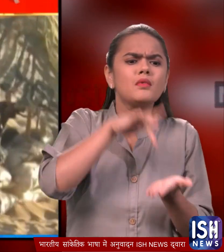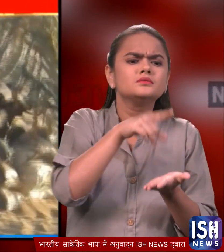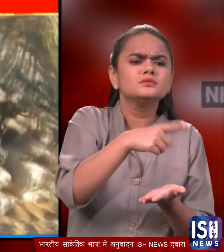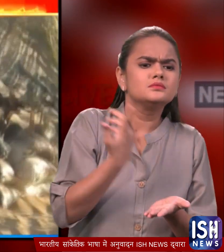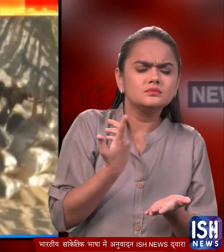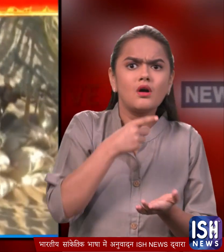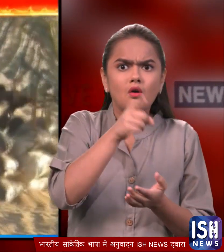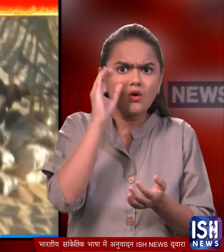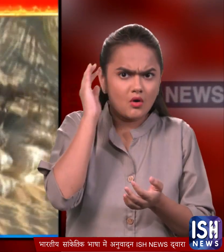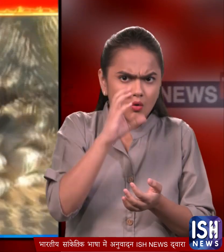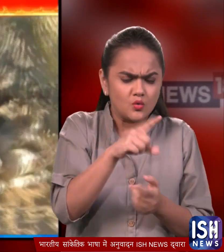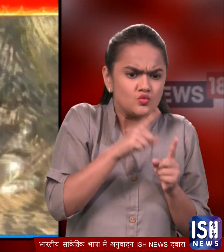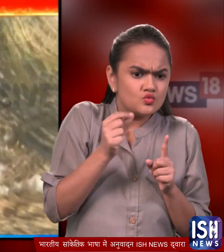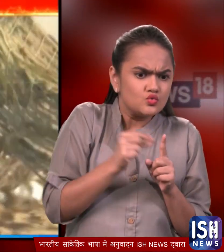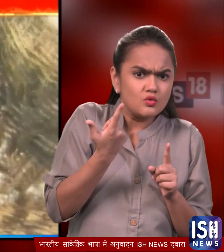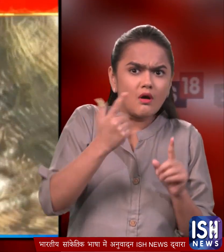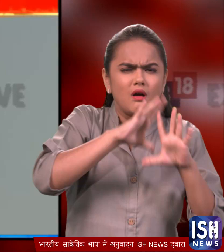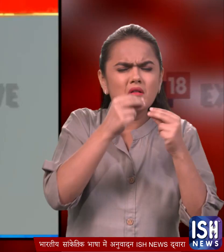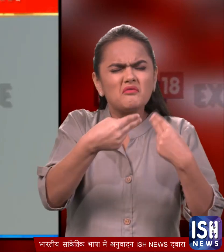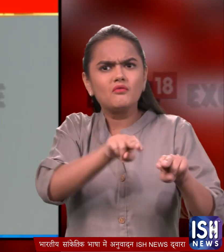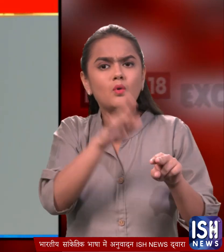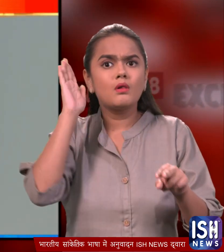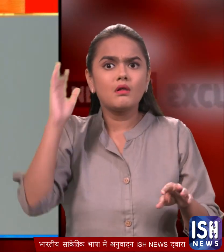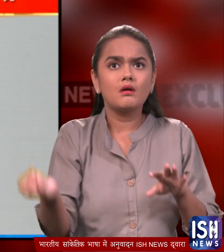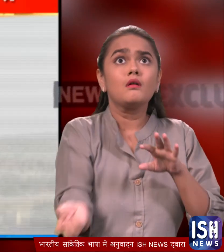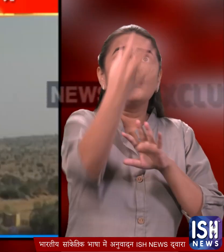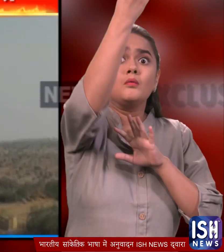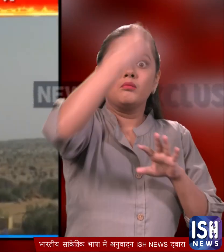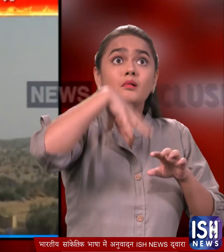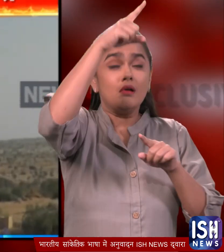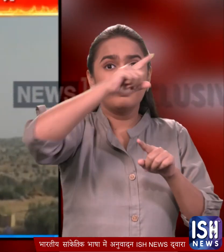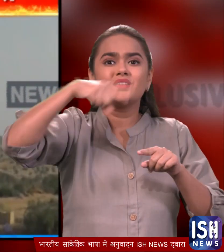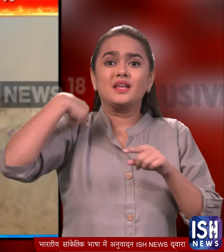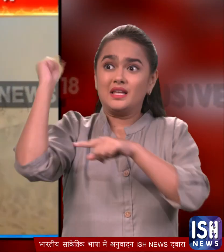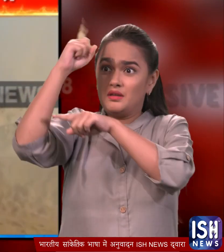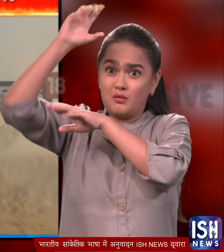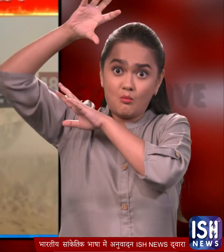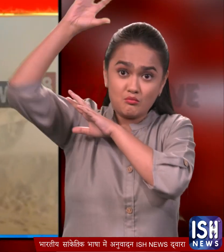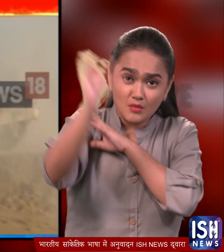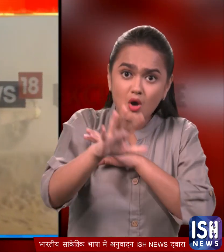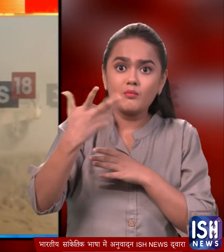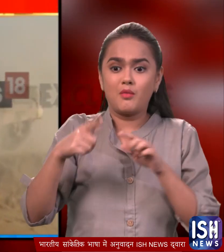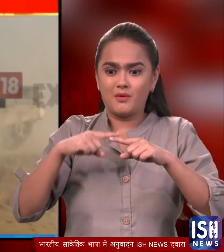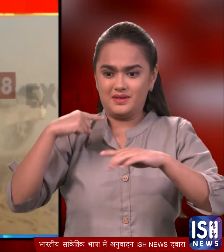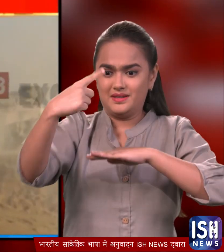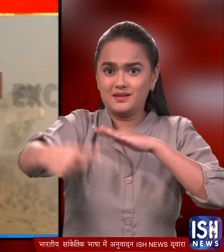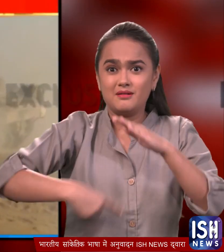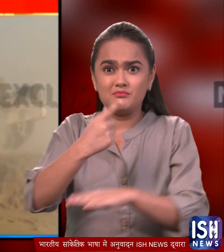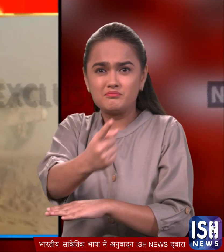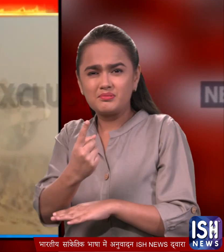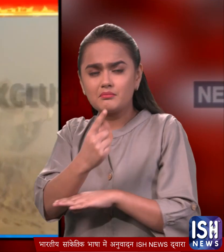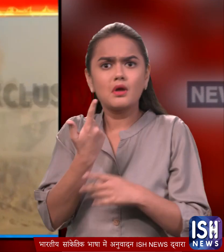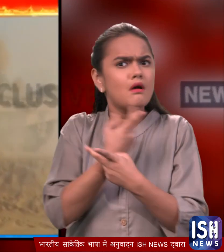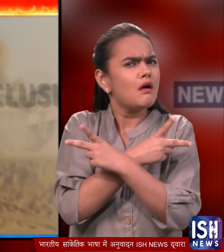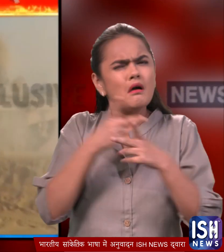उससे जुड़ी कई अहम जानकारियां आसानी से पहुंचा देते हैं, जिसके बाद आसमान से बम बरसाने हो या टैंक से निशाना साधना हो, सेनाओं के लिए